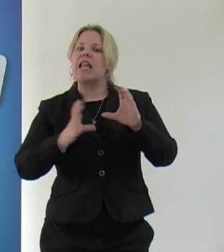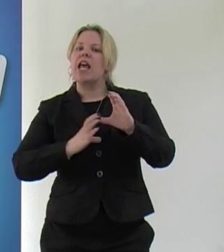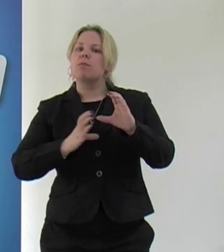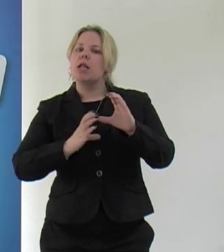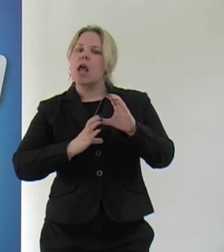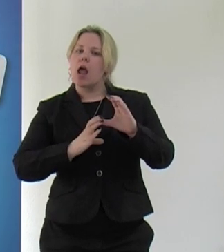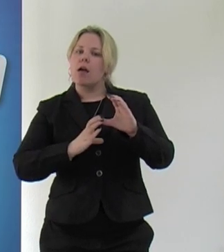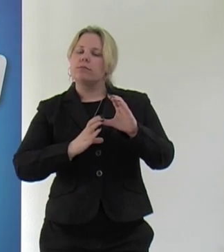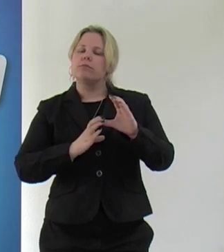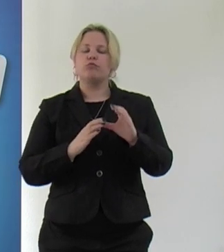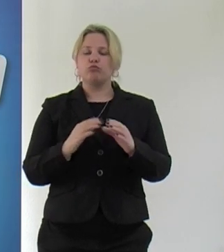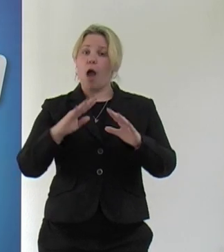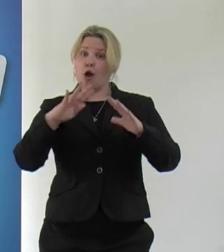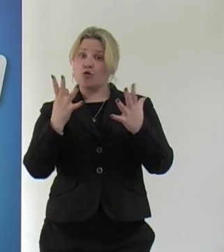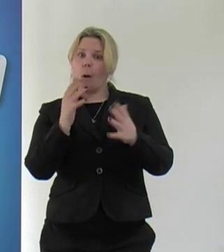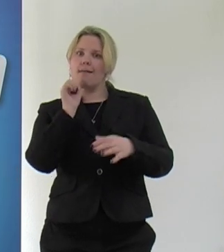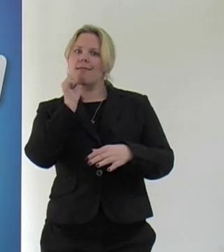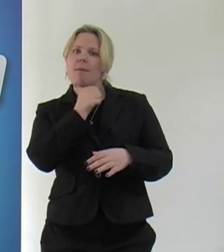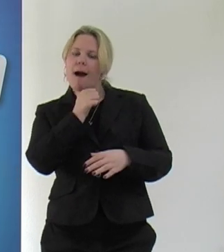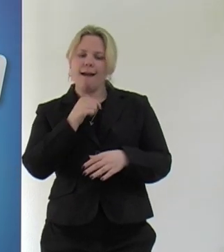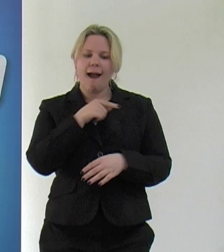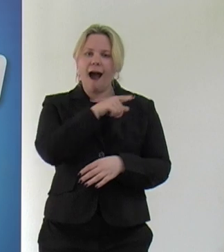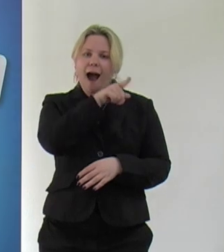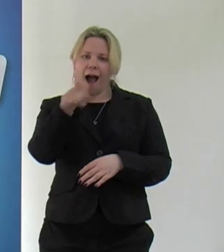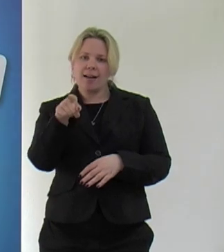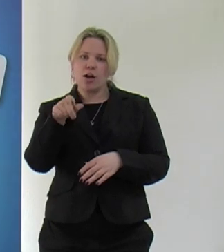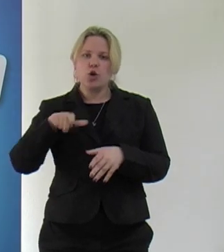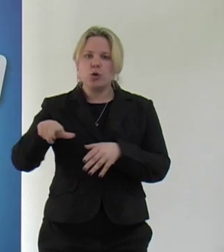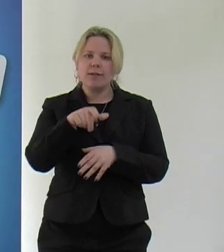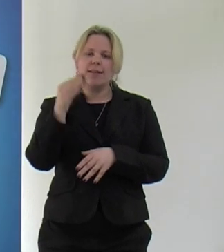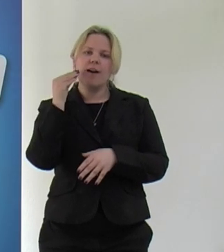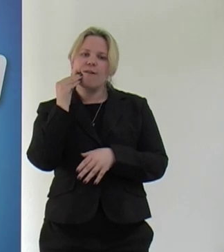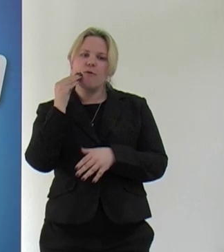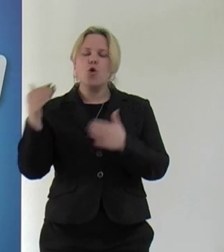Am 9. Mai wählen die Menschen in Nordrhein-Westfalen einen neuen Landtag.